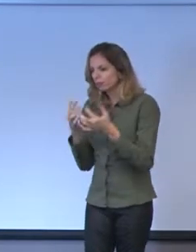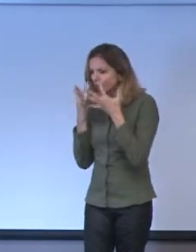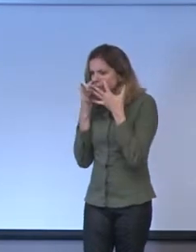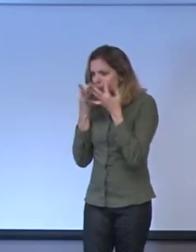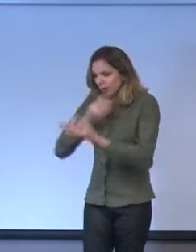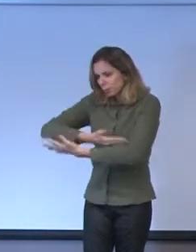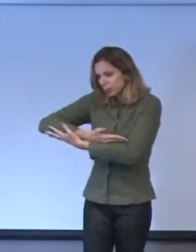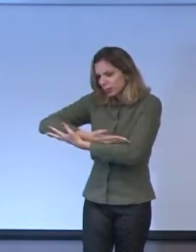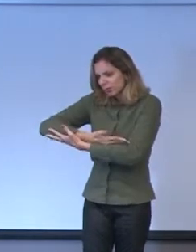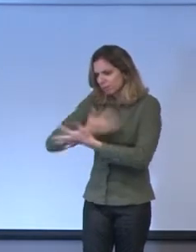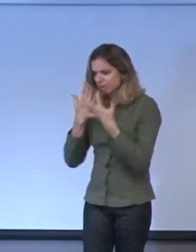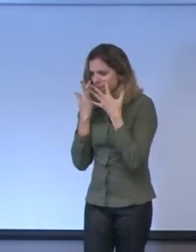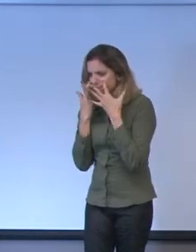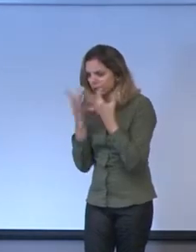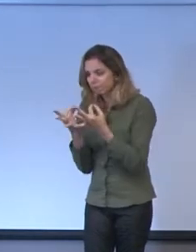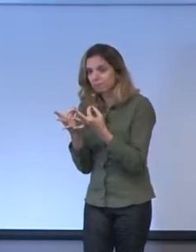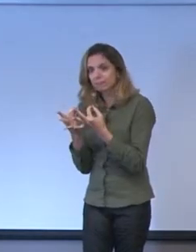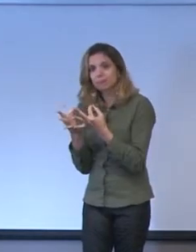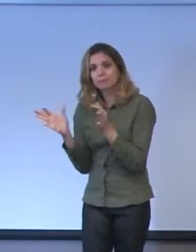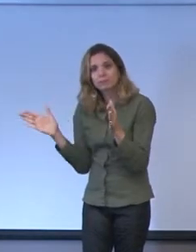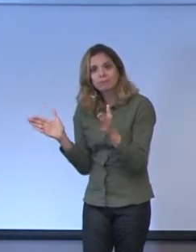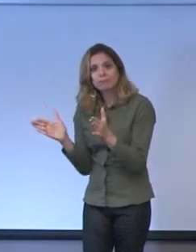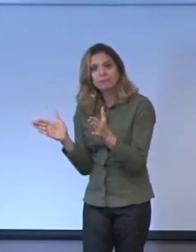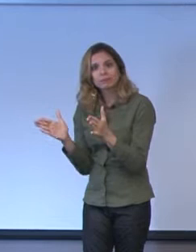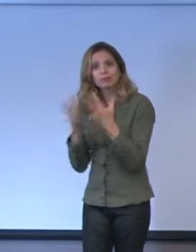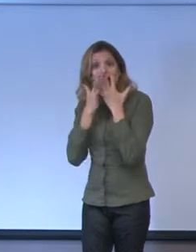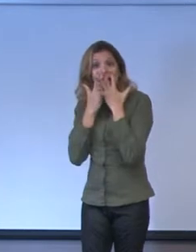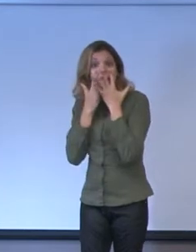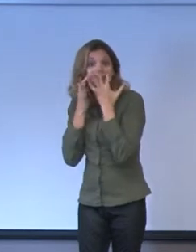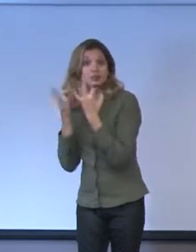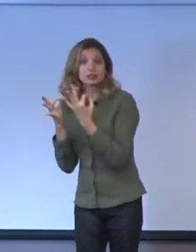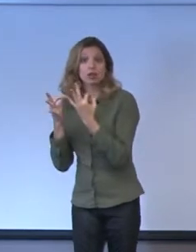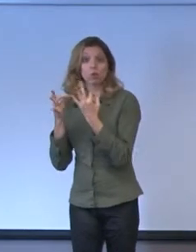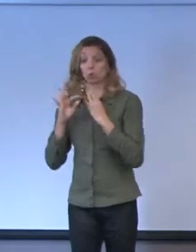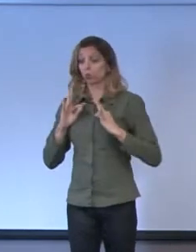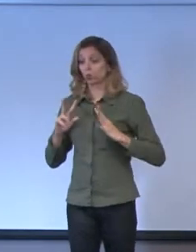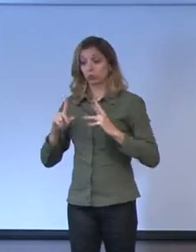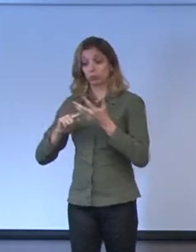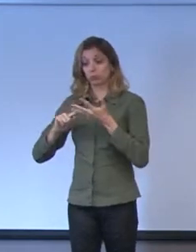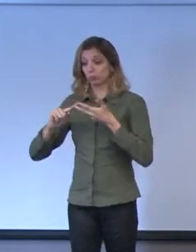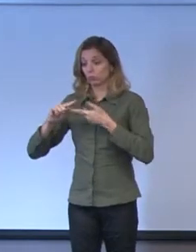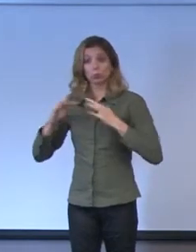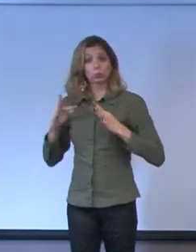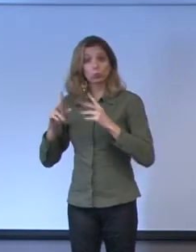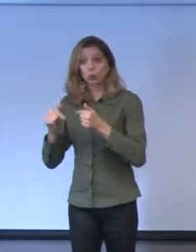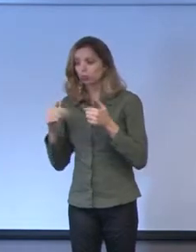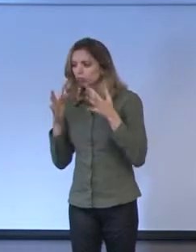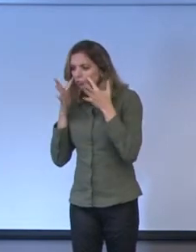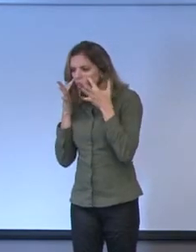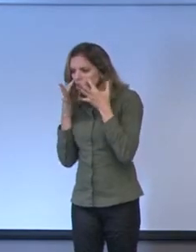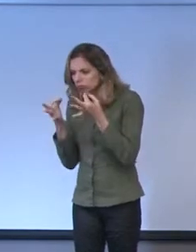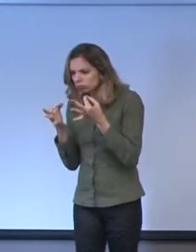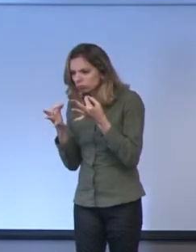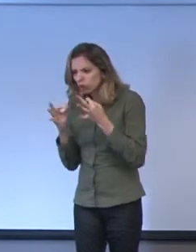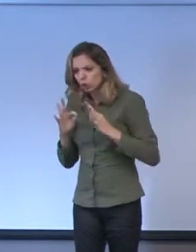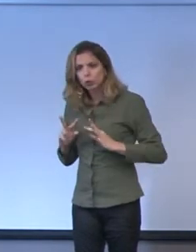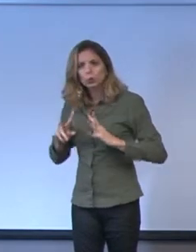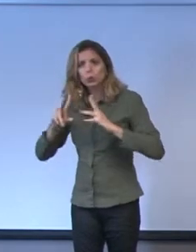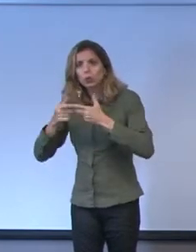precocemente. Muito precocemente. E assistidas de uma maneira plural, né, em todas as suas